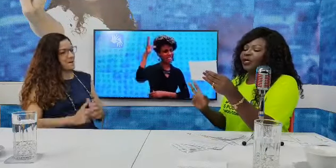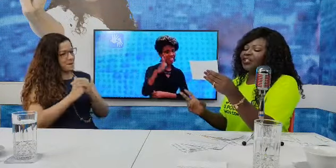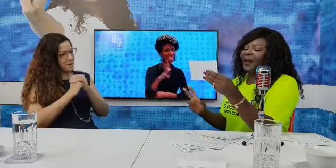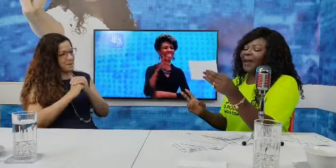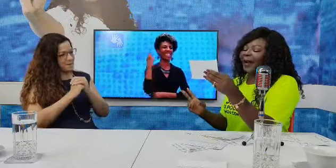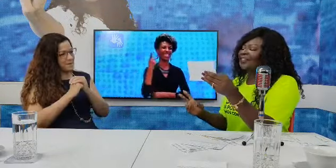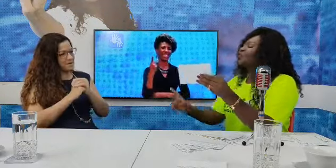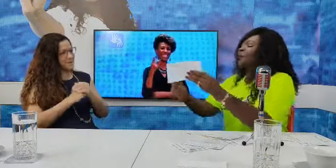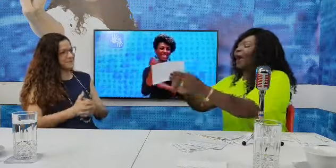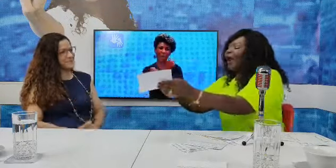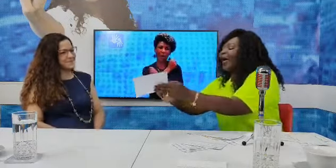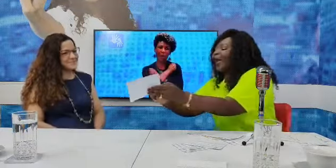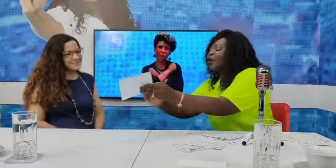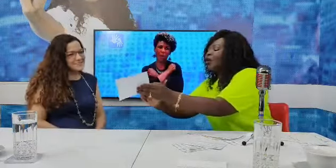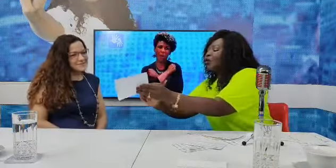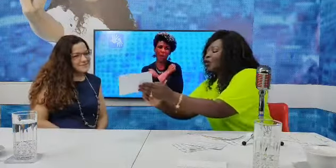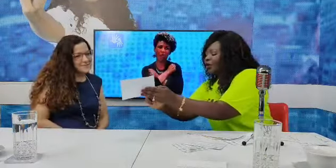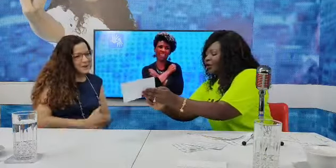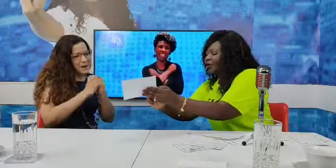um grande abraço para...